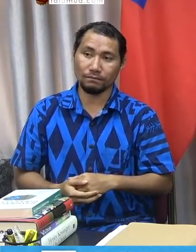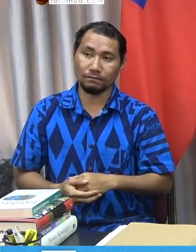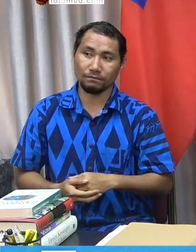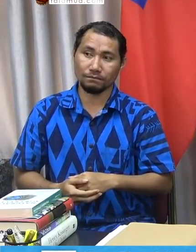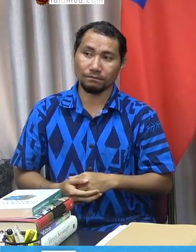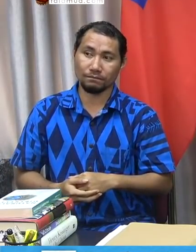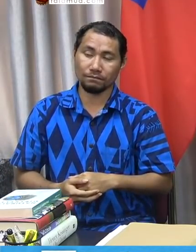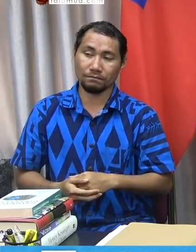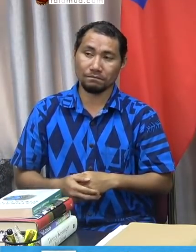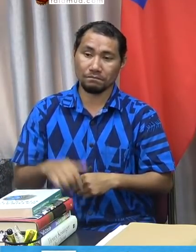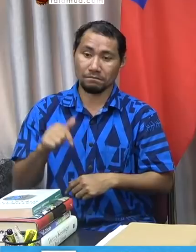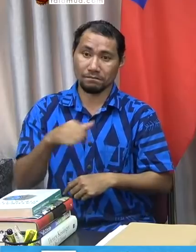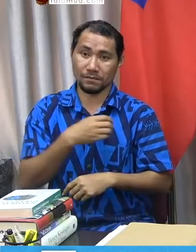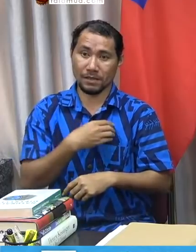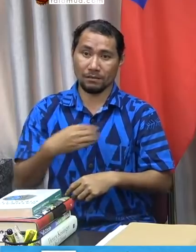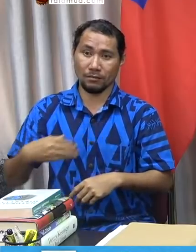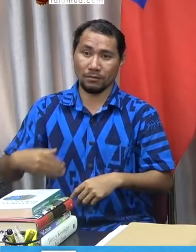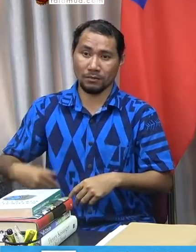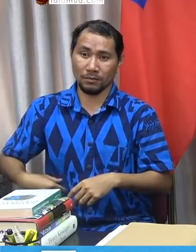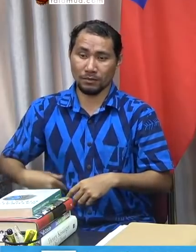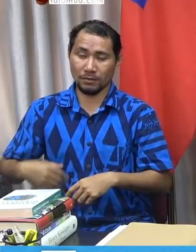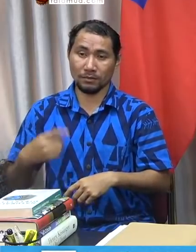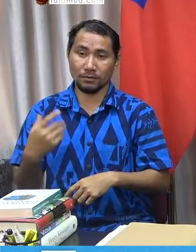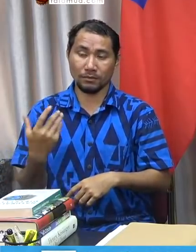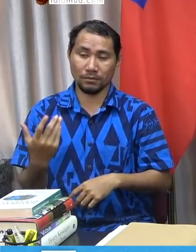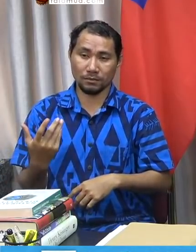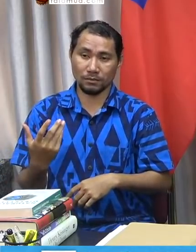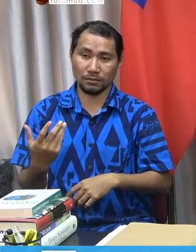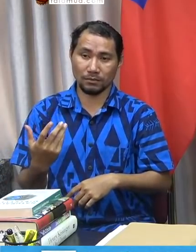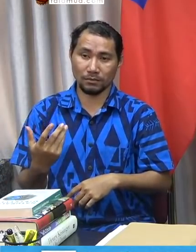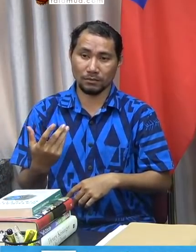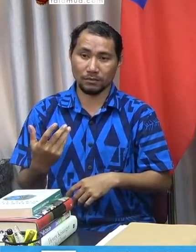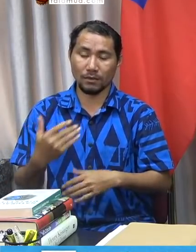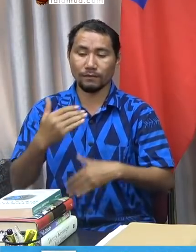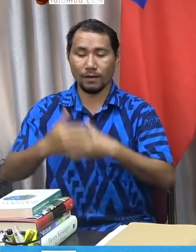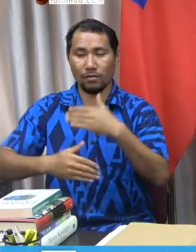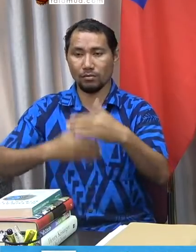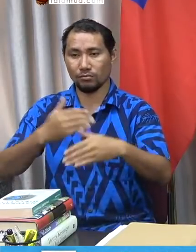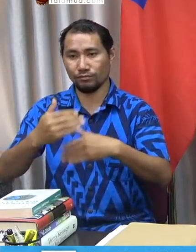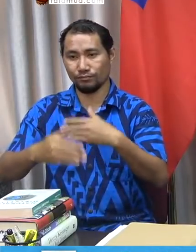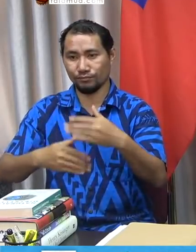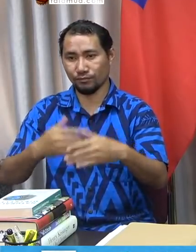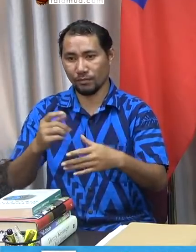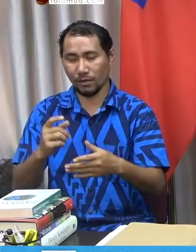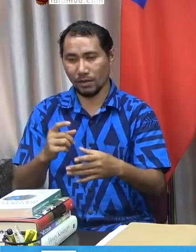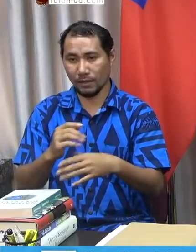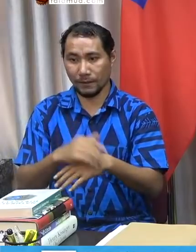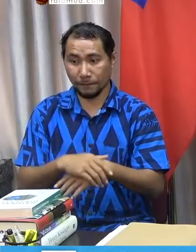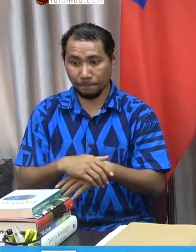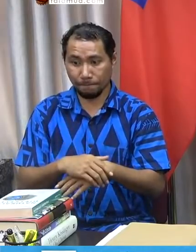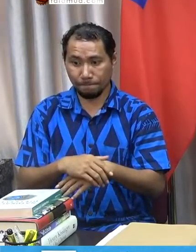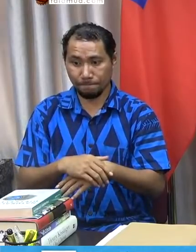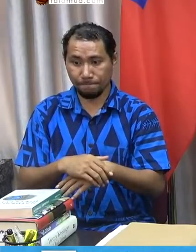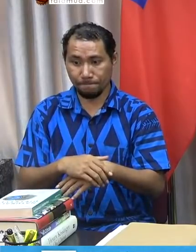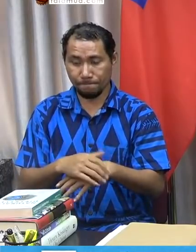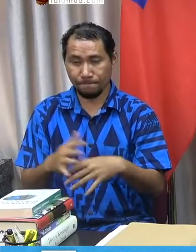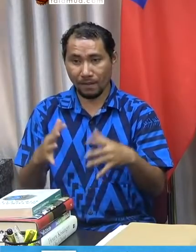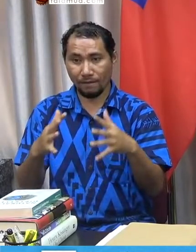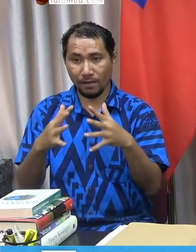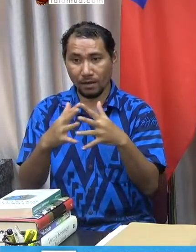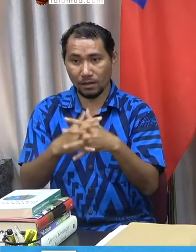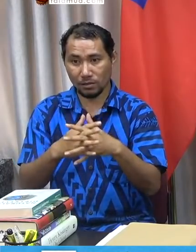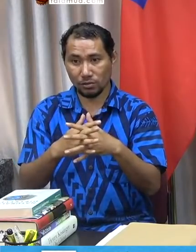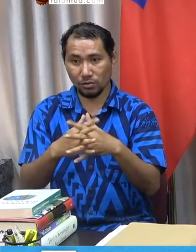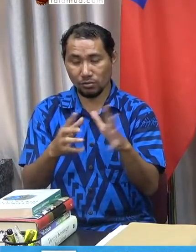malo e whaauawina pea ia le vaiaso anapongi i le vaiaso mua o Januari